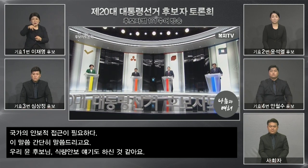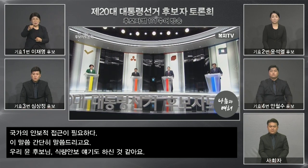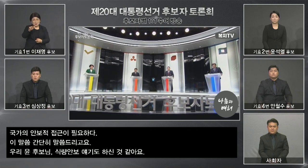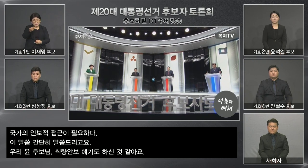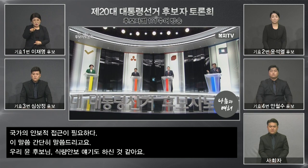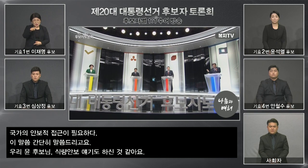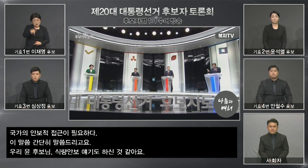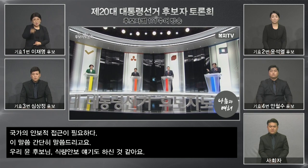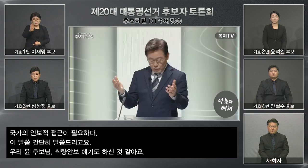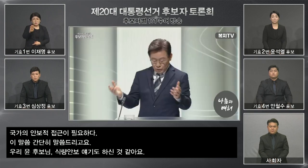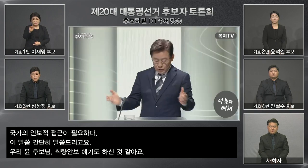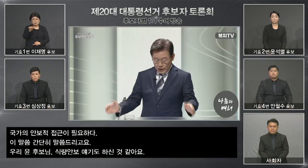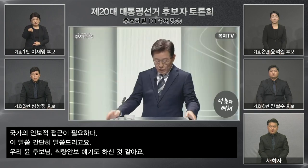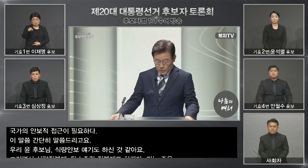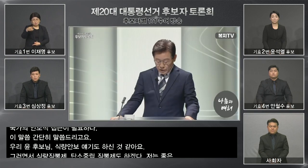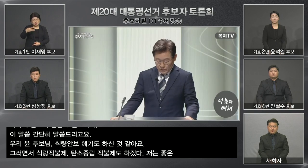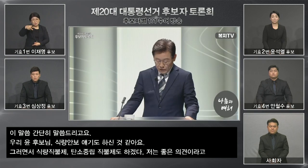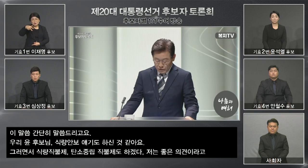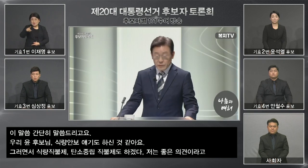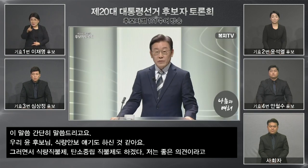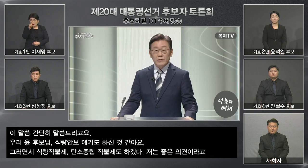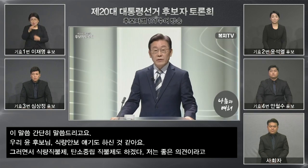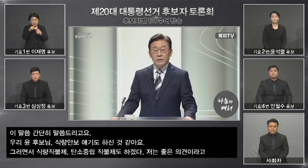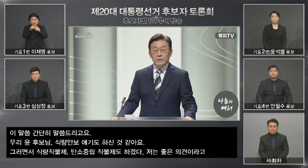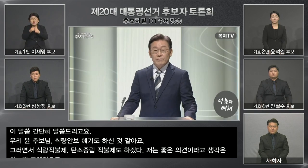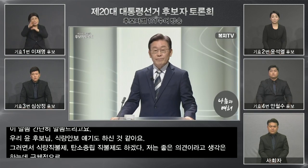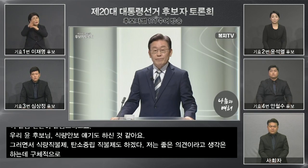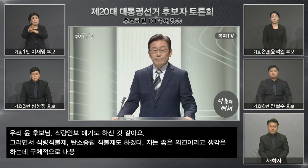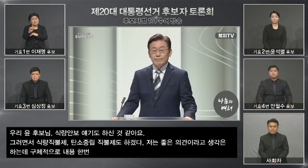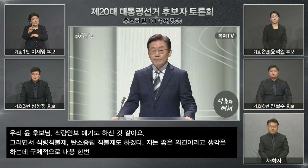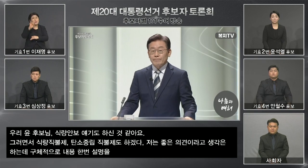생각하기는 하는데 구체적으로 그 내용 한번 설명해 주시죠.